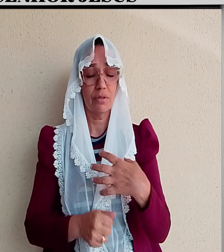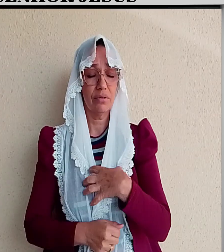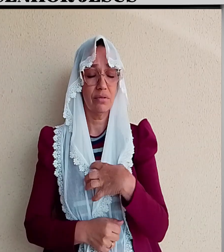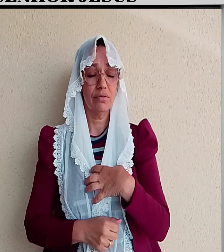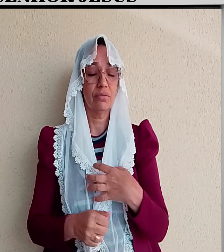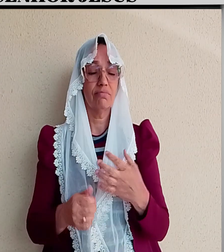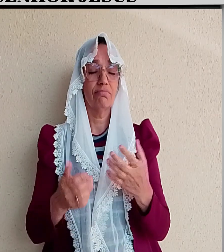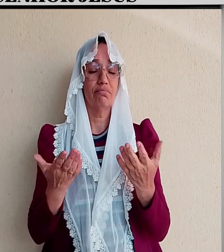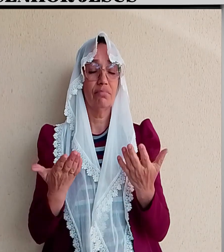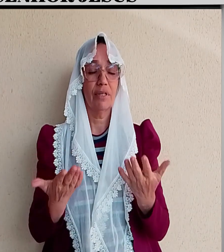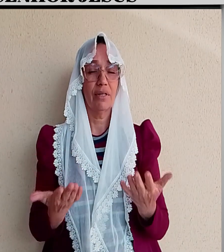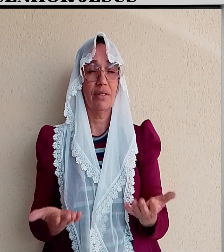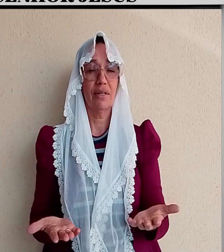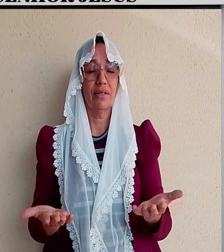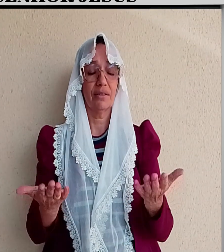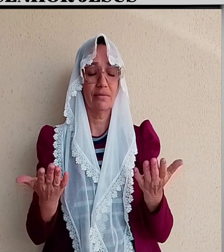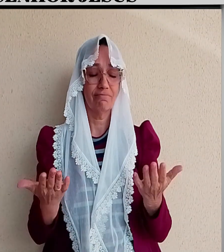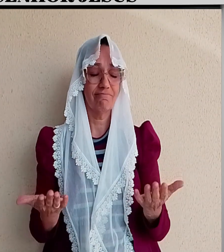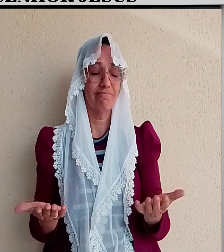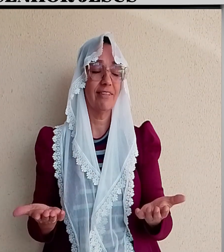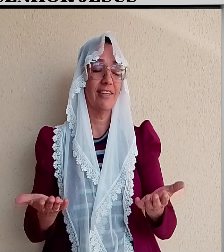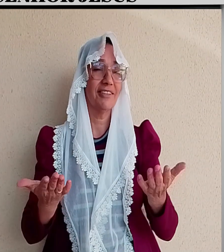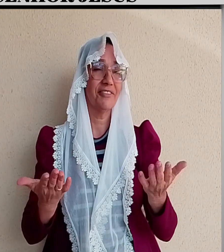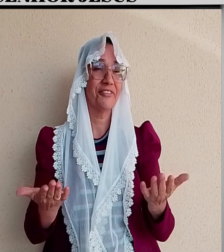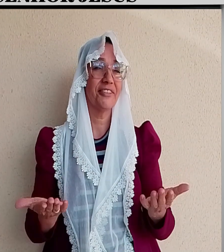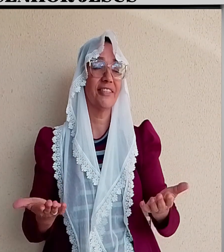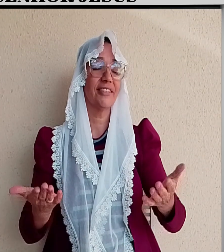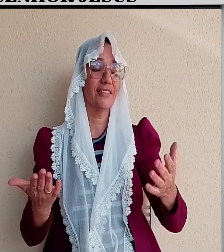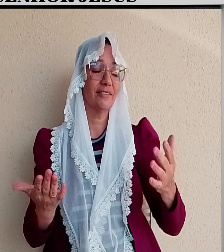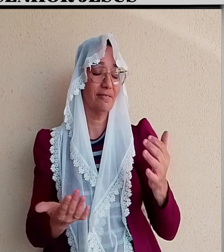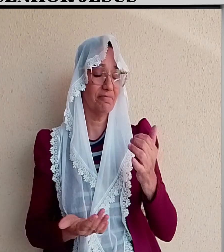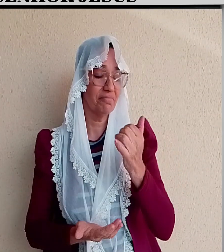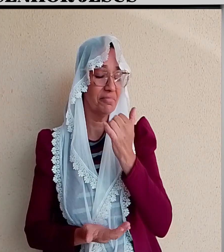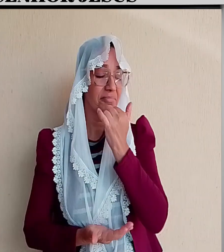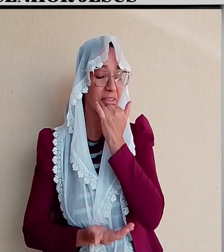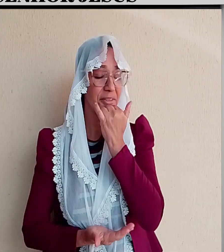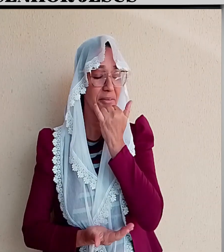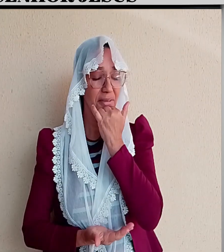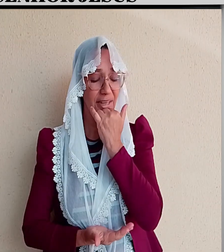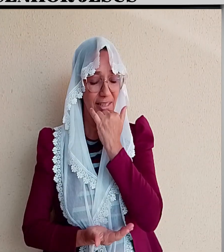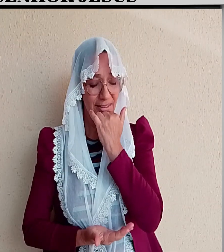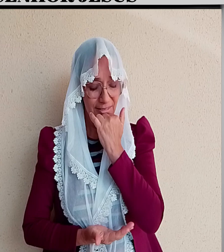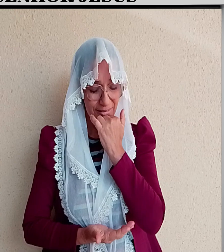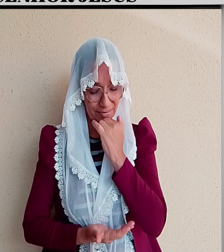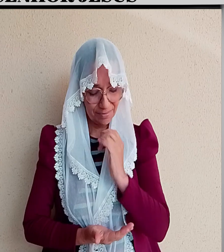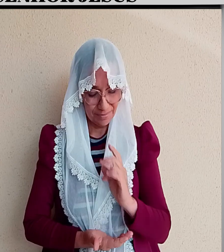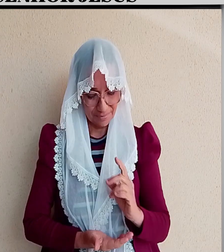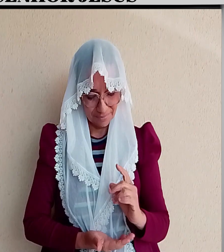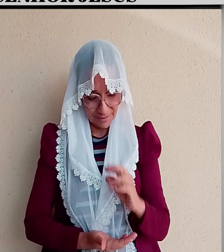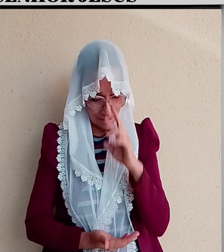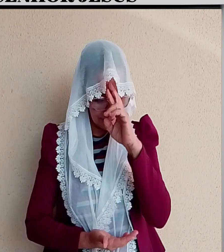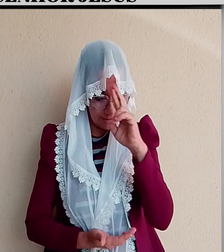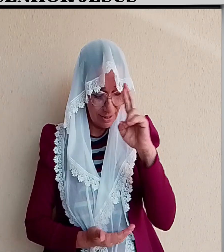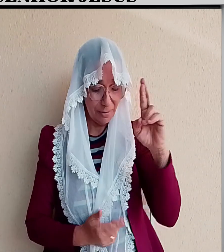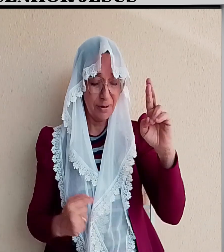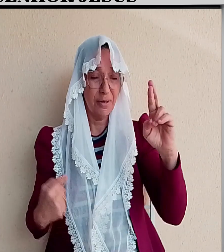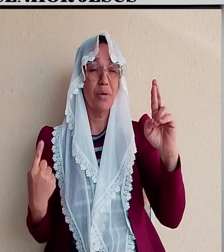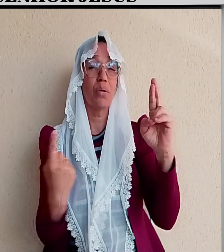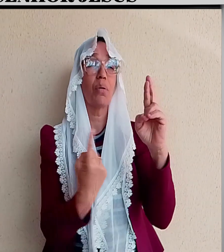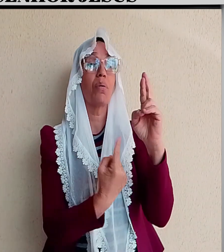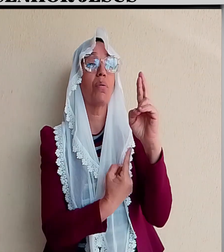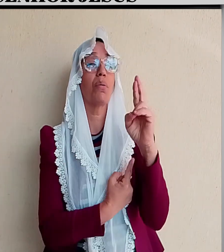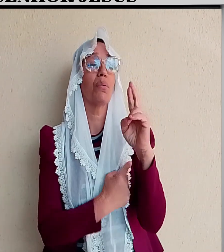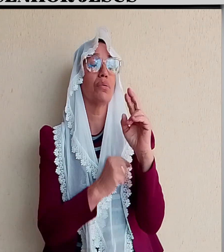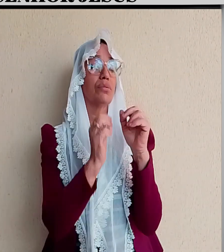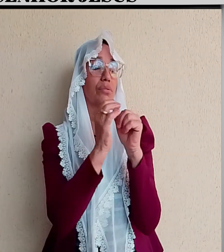nossa oração ultrapassou, aleluia, a esse teto, ultrapassou as camadas, aleluia, Jesus, da